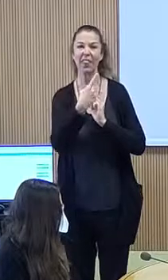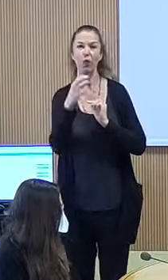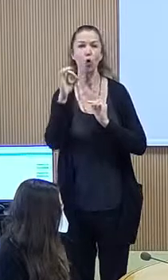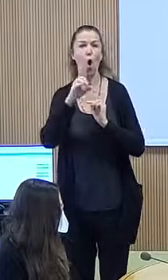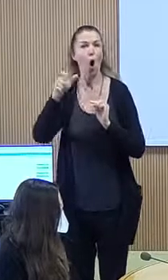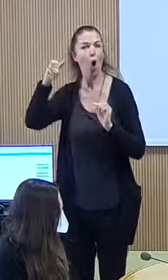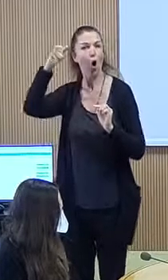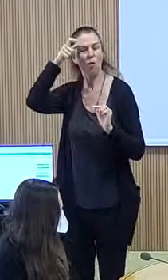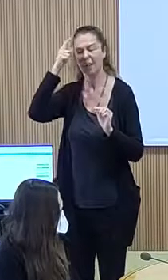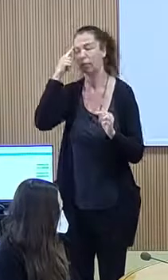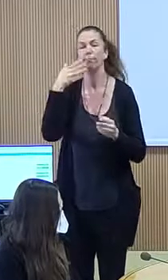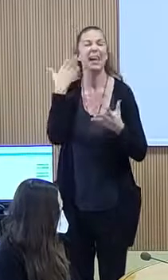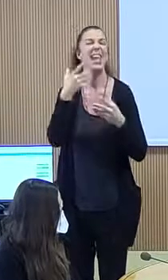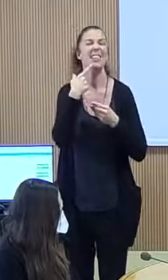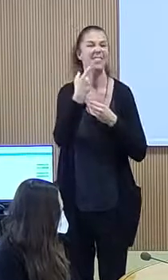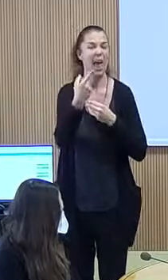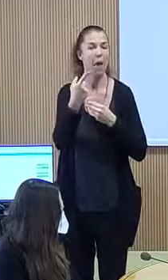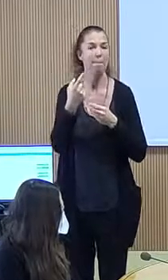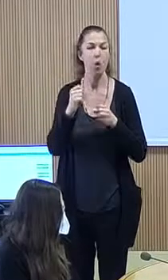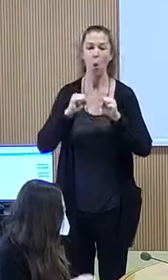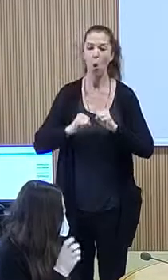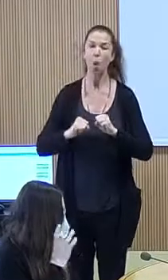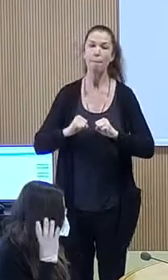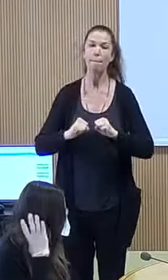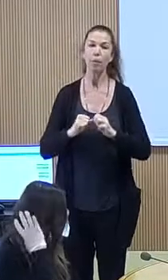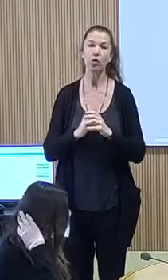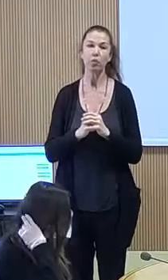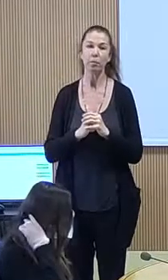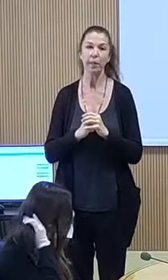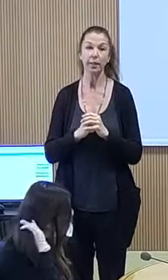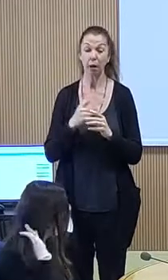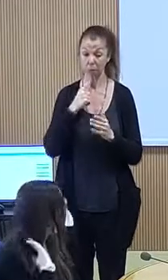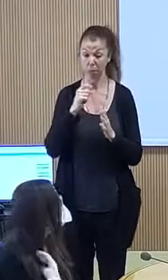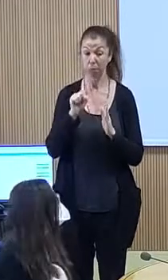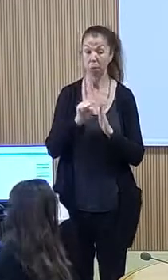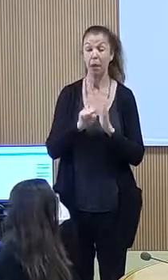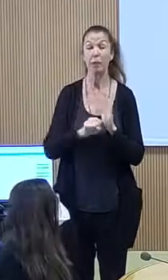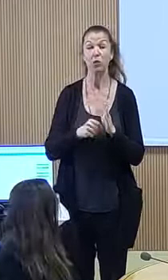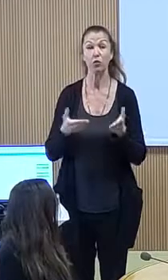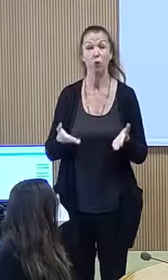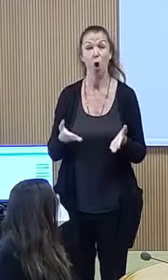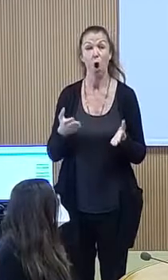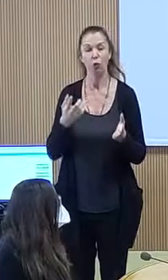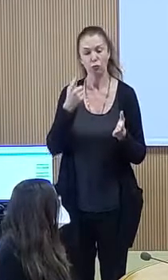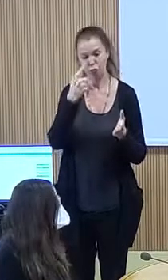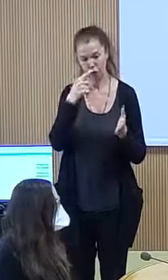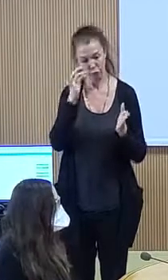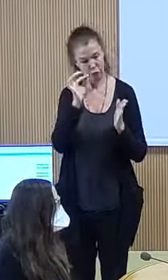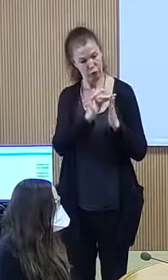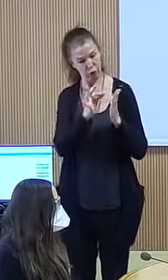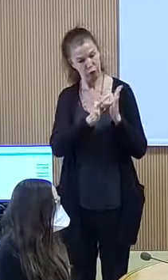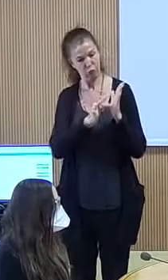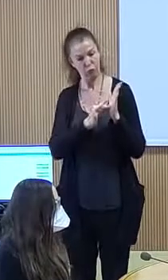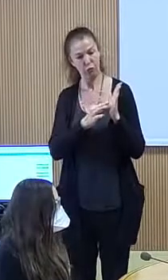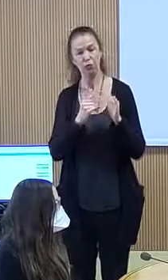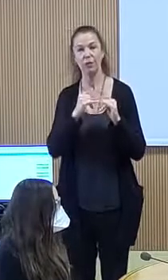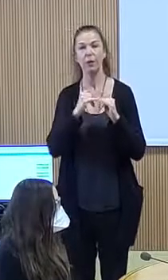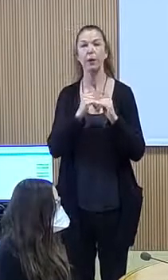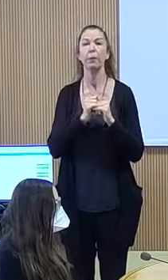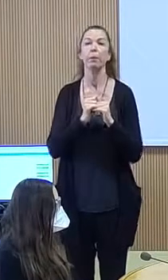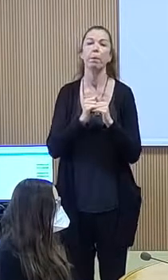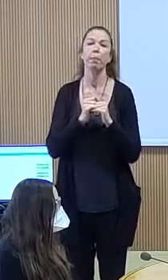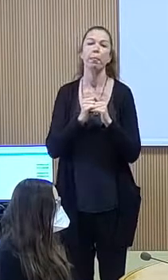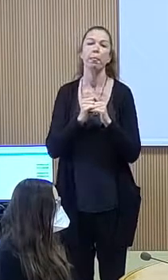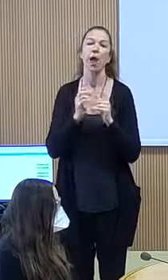la possibilità che ha permesso oggi con determinate caratteristiche determinati limiti di fare i mercati